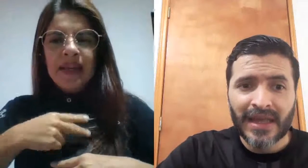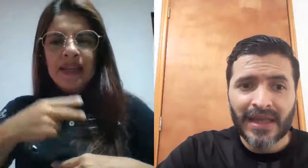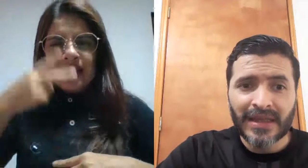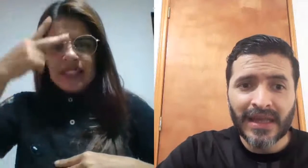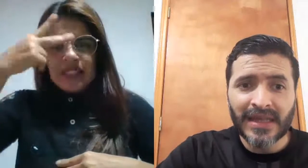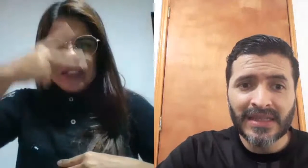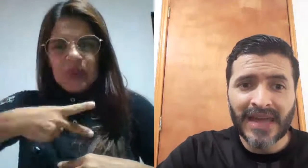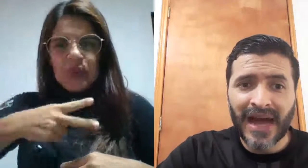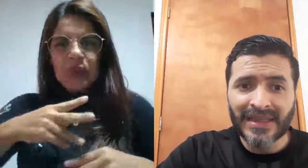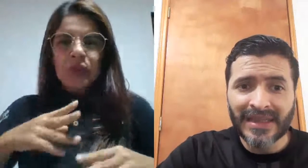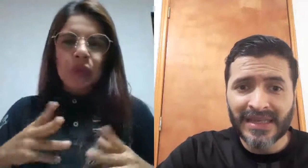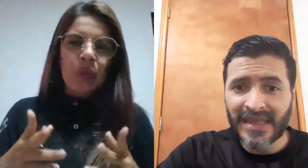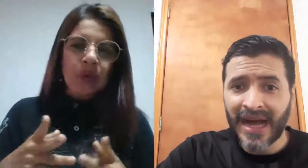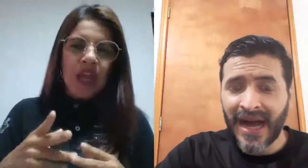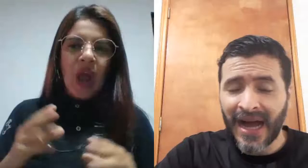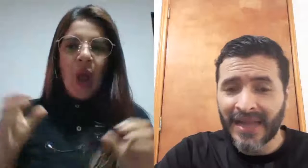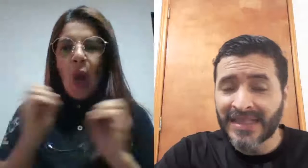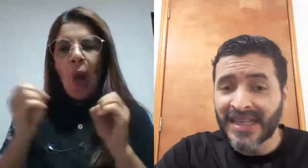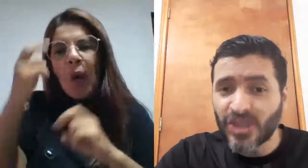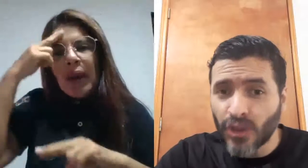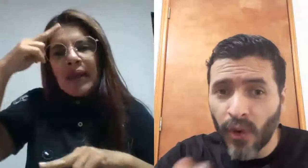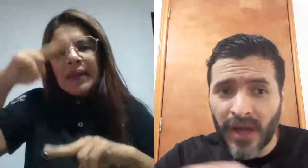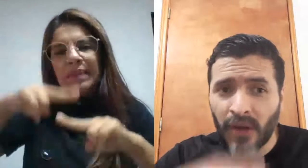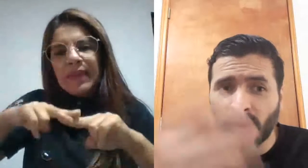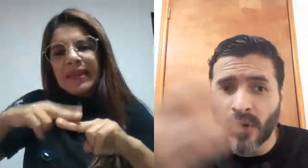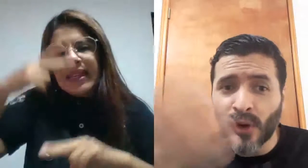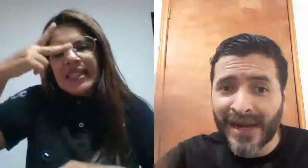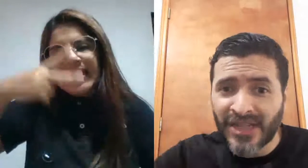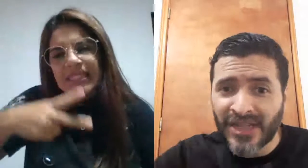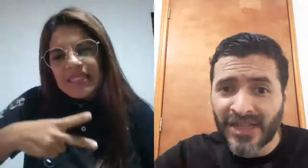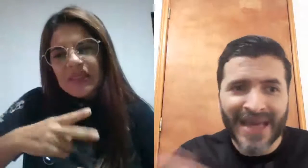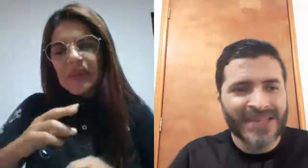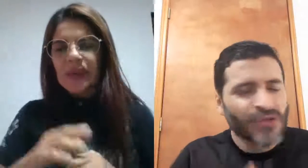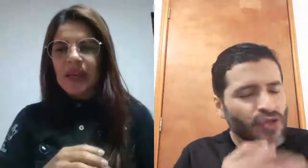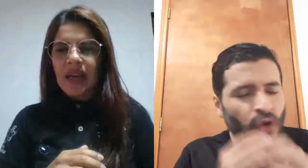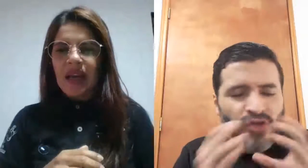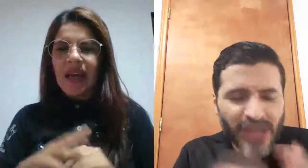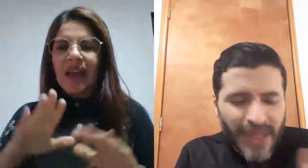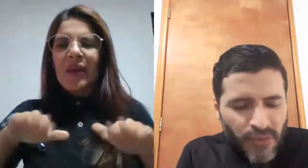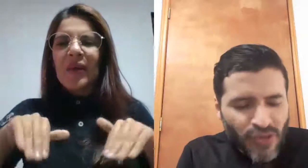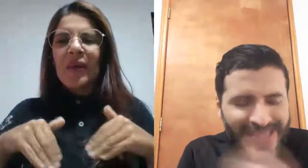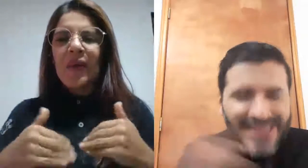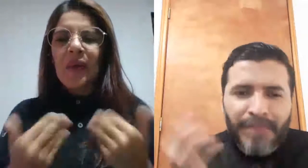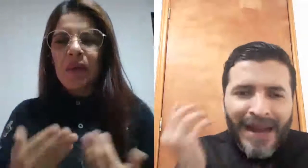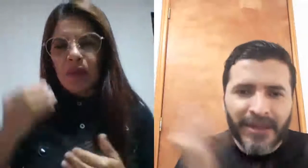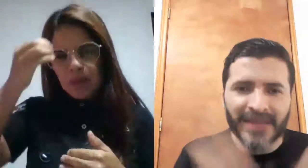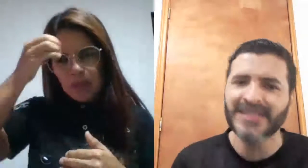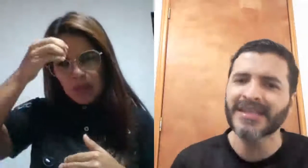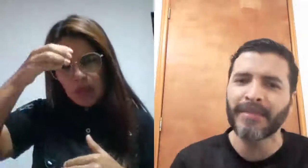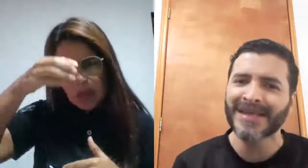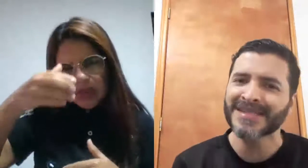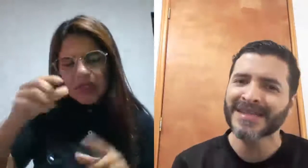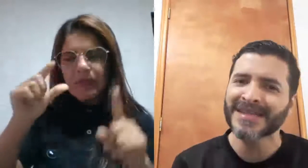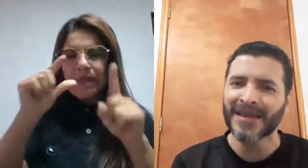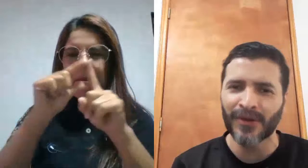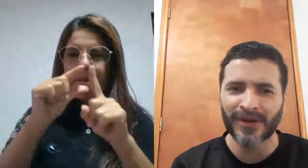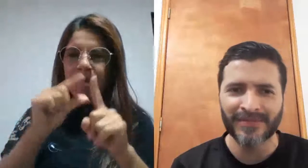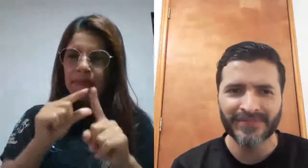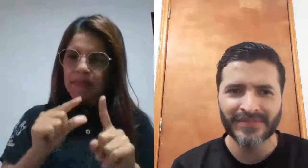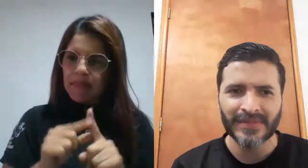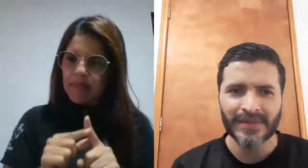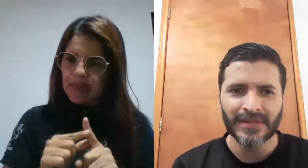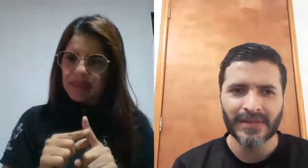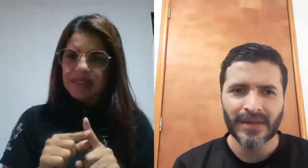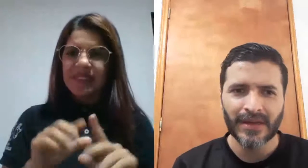conozcan de esa historia o relaciona a esos conceptos, a esas palabritas que aparecen